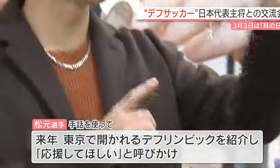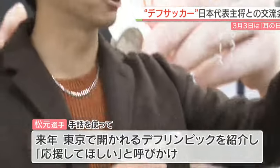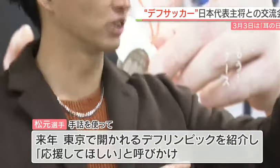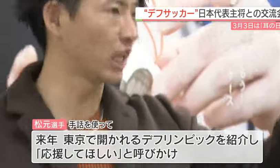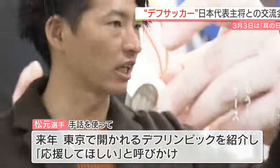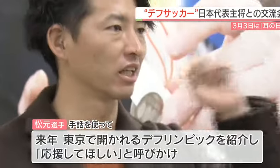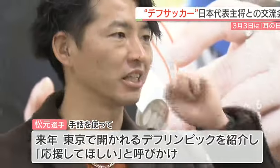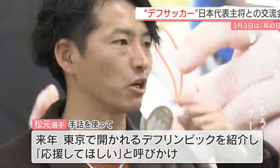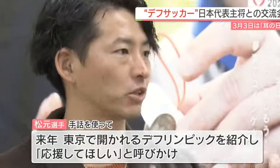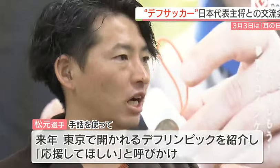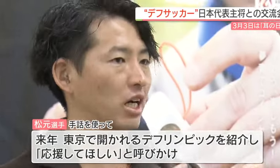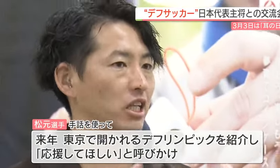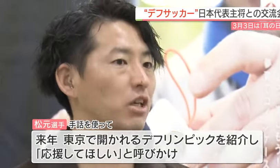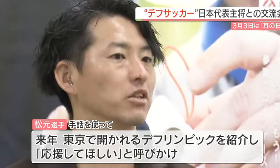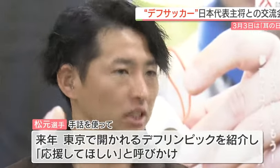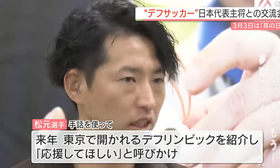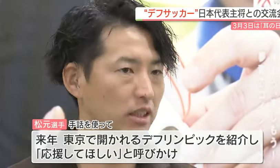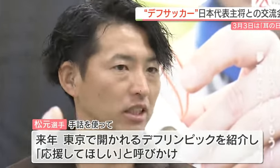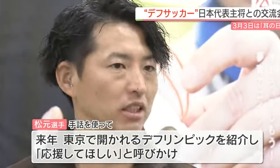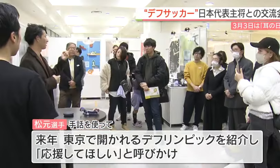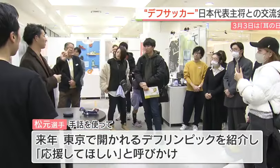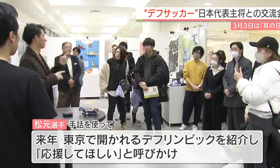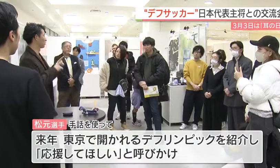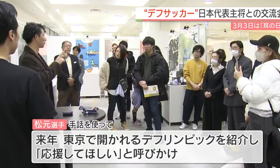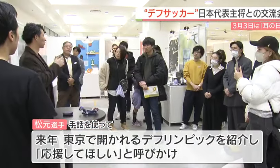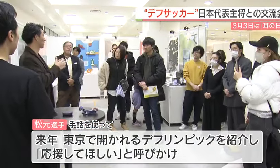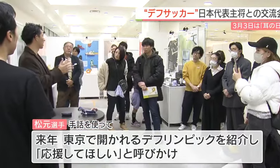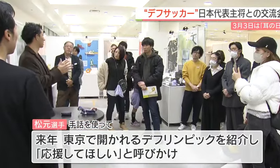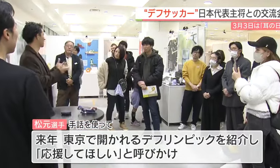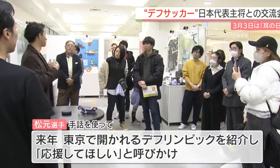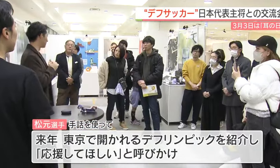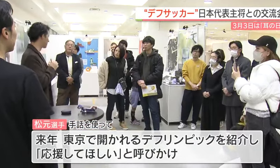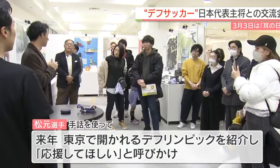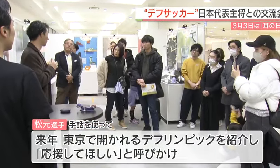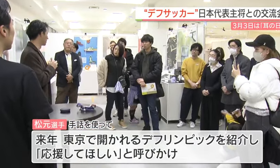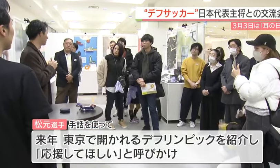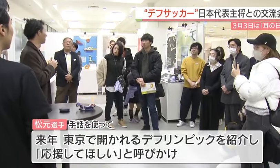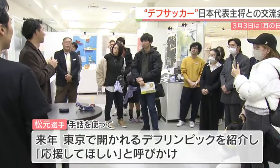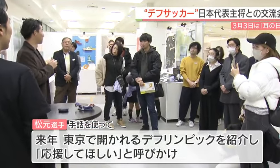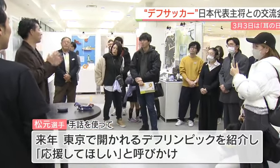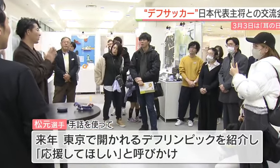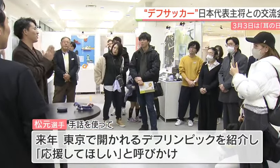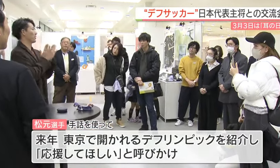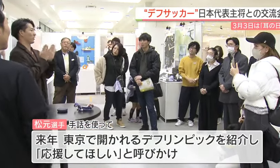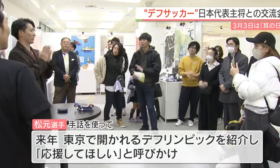が来年東京で開催されることを紹介し、応援してほしいと呼びかけました。